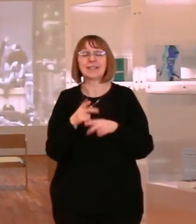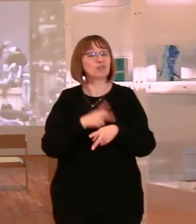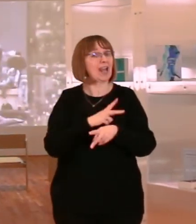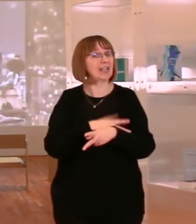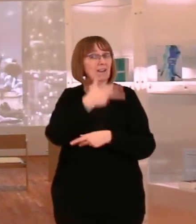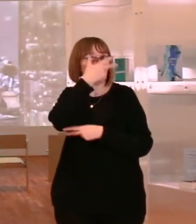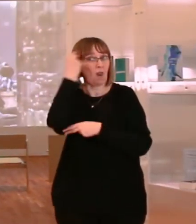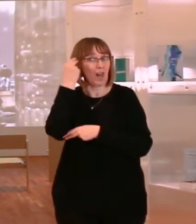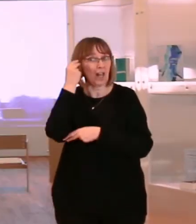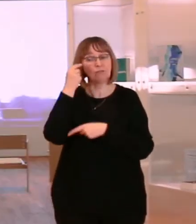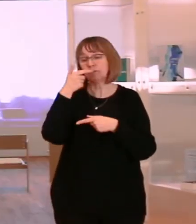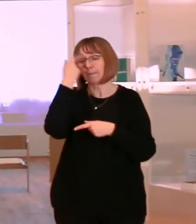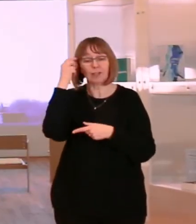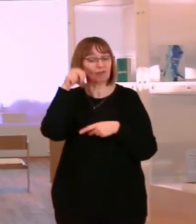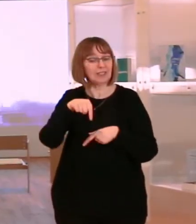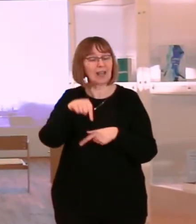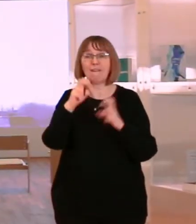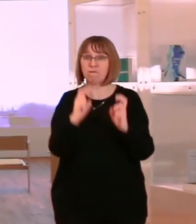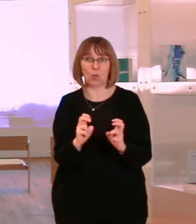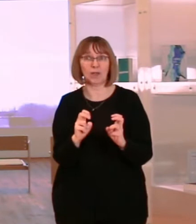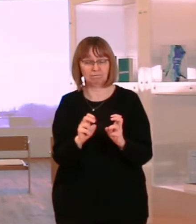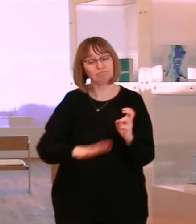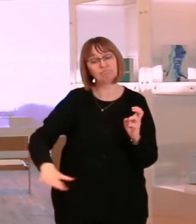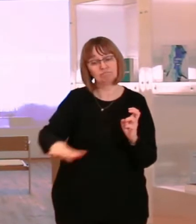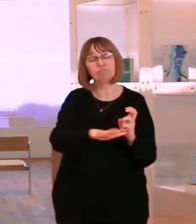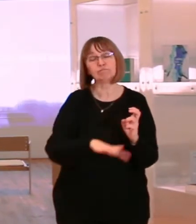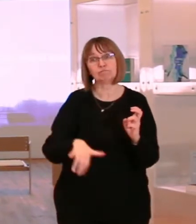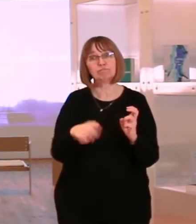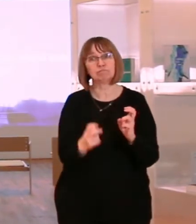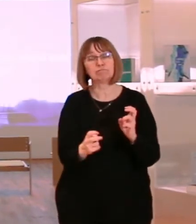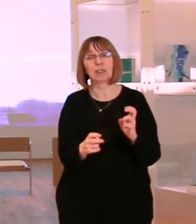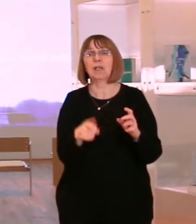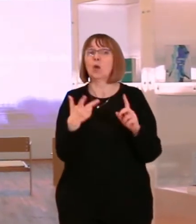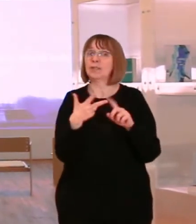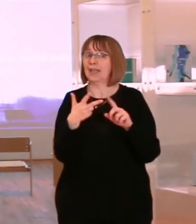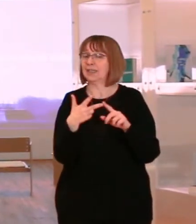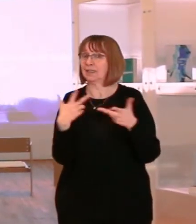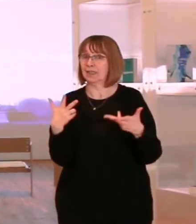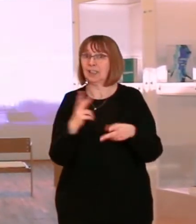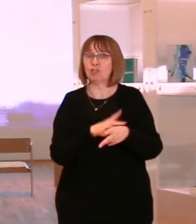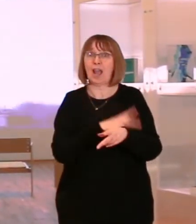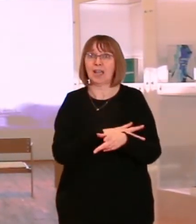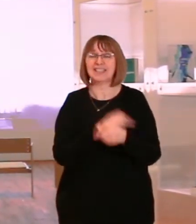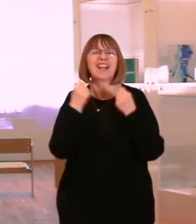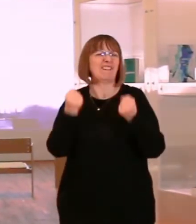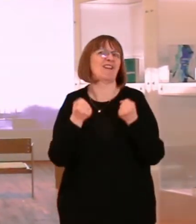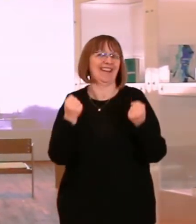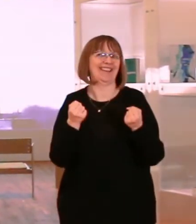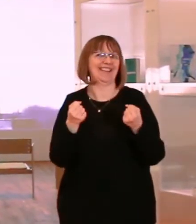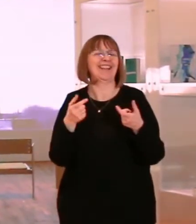die Staatsbevölkerung, also die Menschen, die auf diesem Gebiet leben, und die Staatsgewalt, also